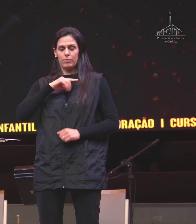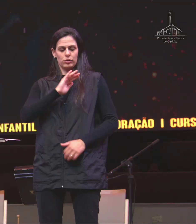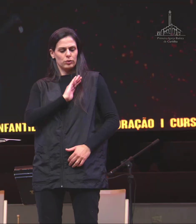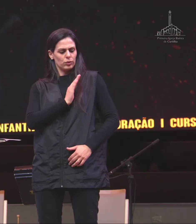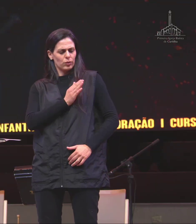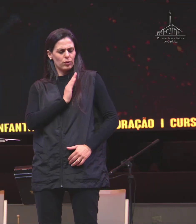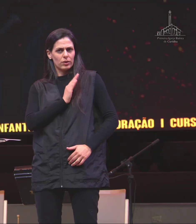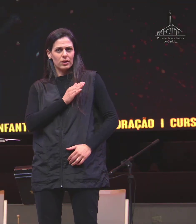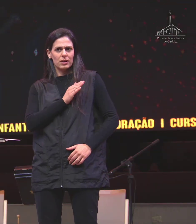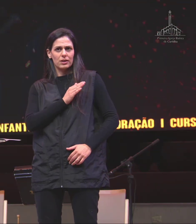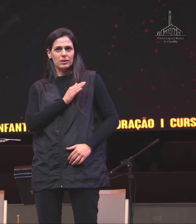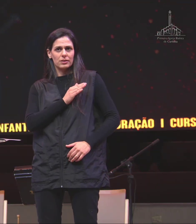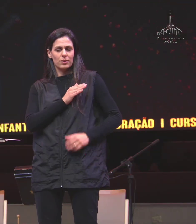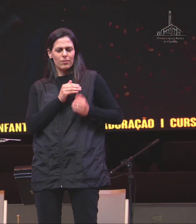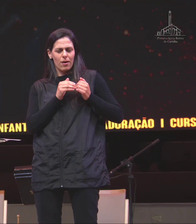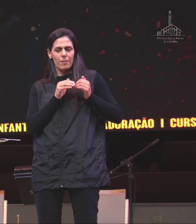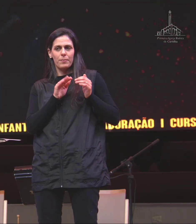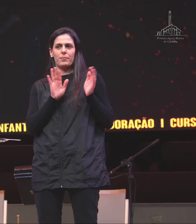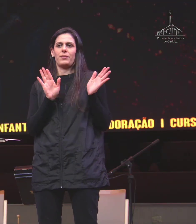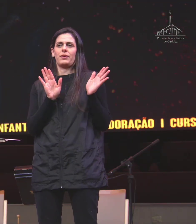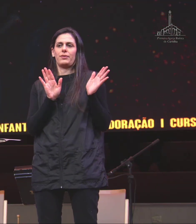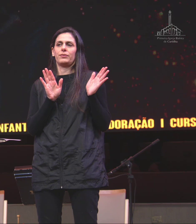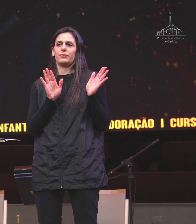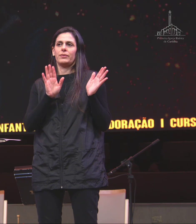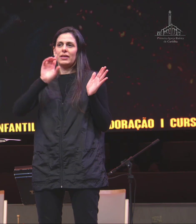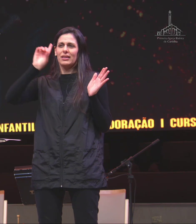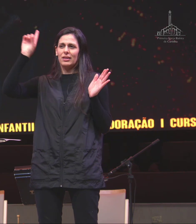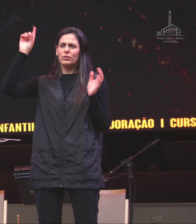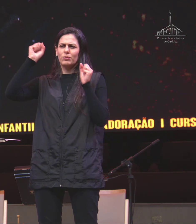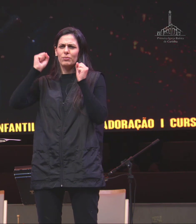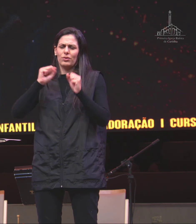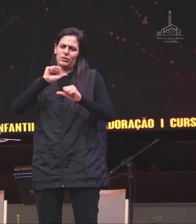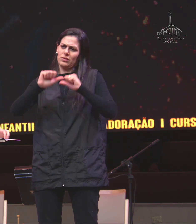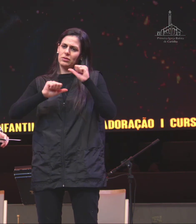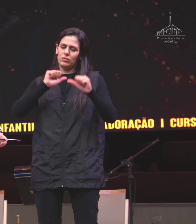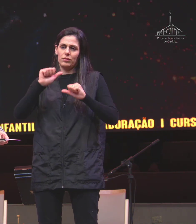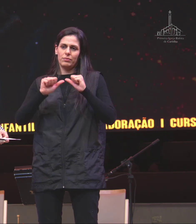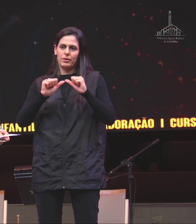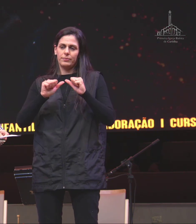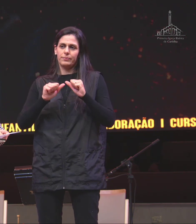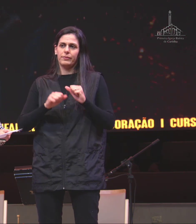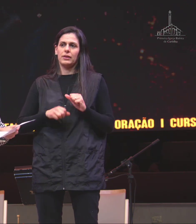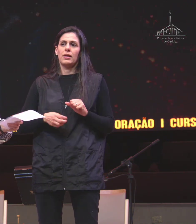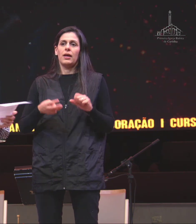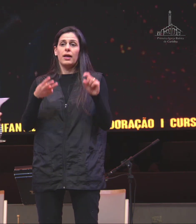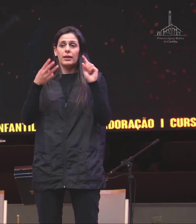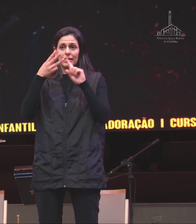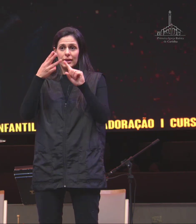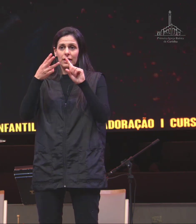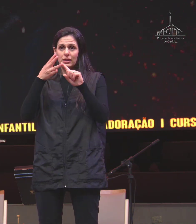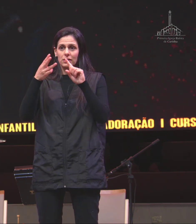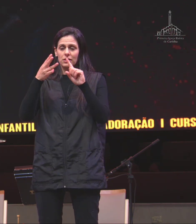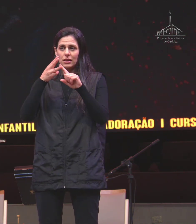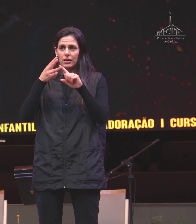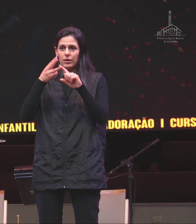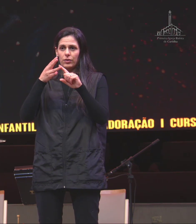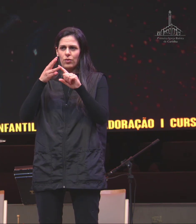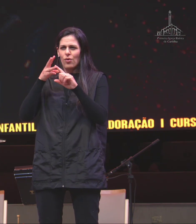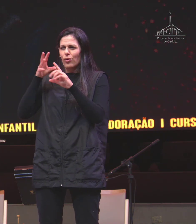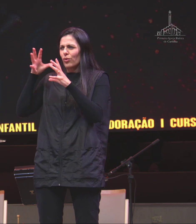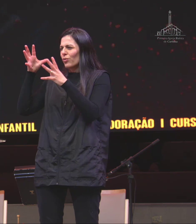só para dizer que eu era mais inteligente, sabe assim? Ai, desculpa, eu estou confessando o meu pecado. E